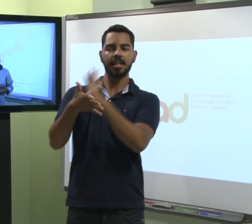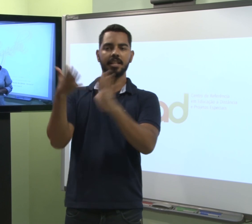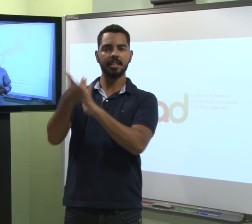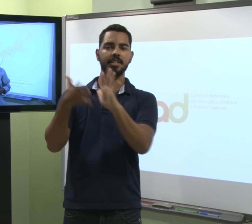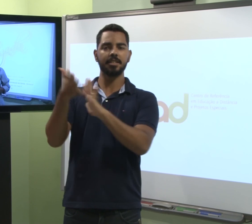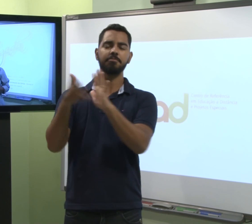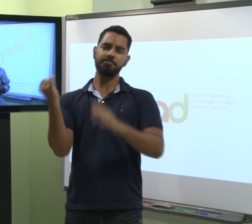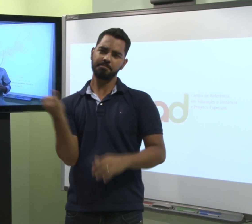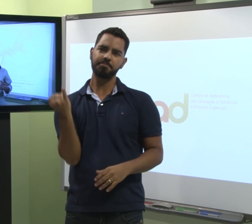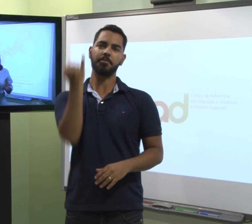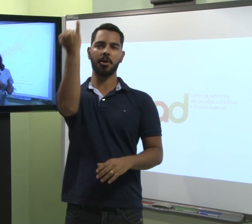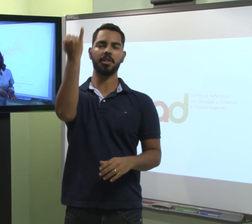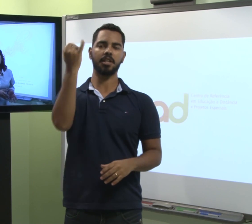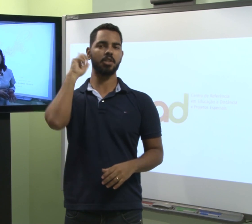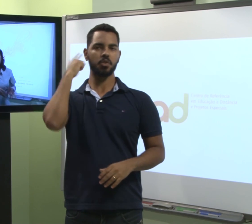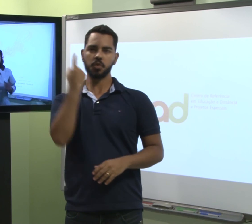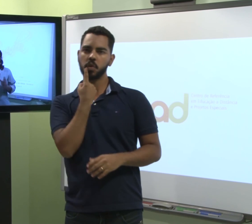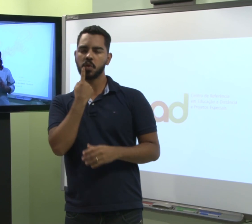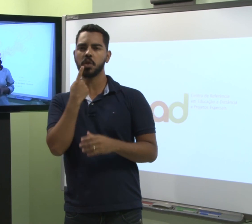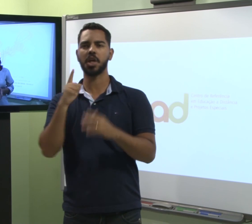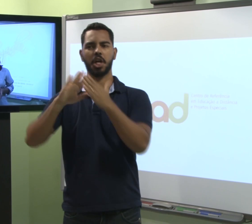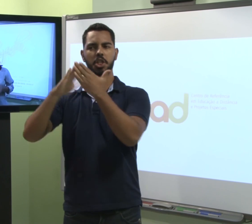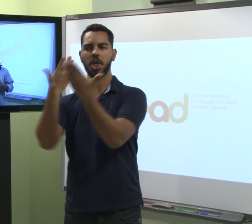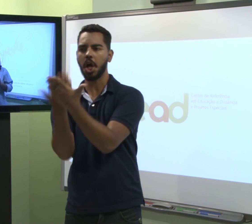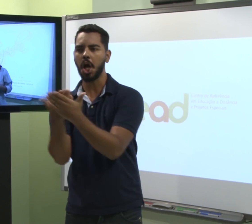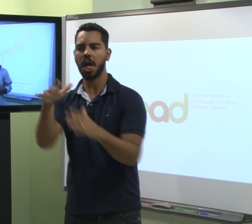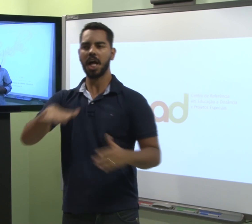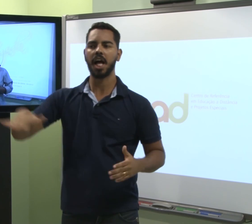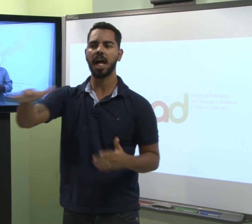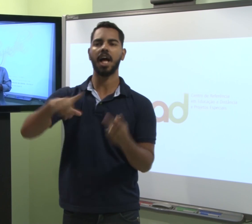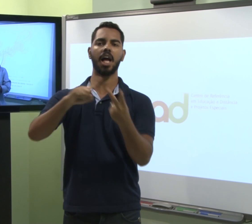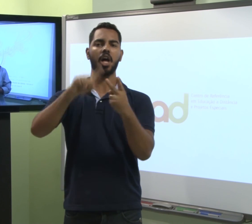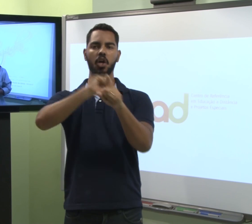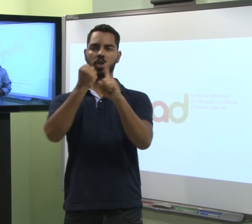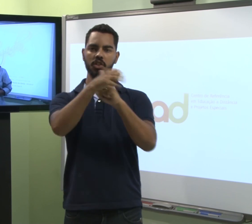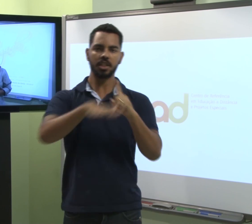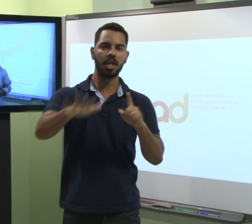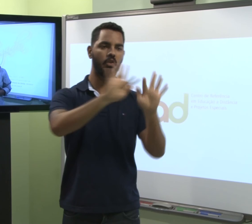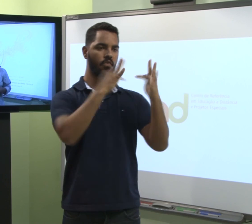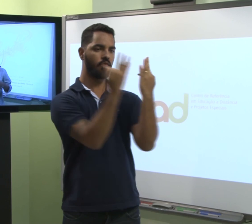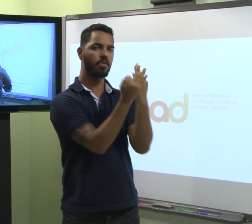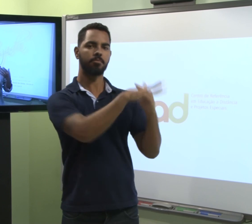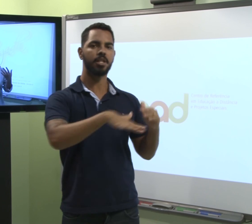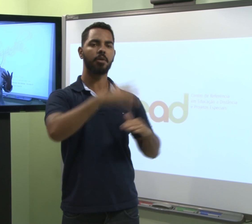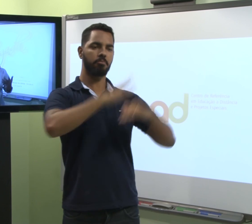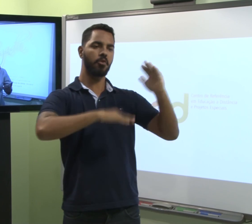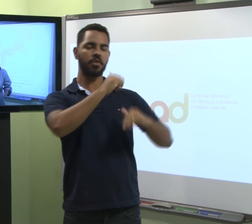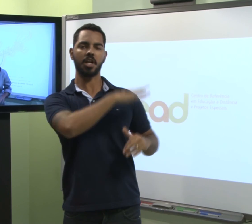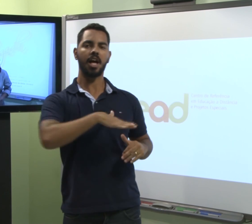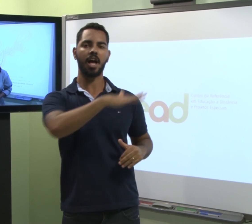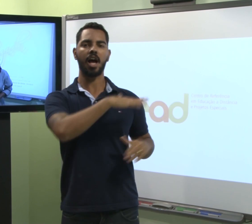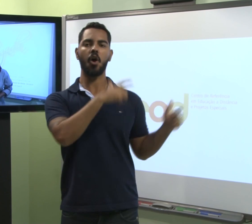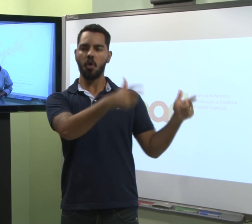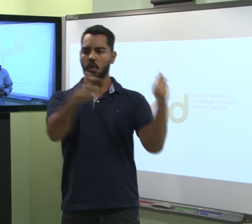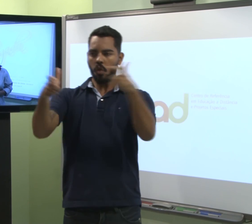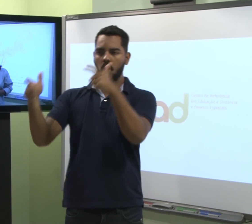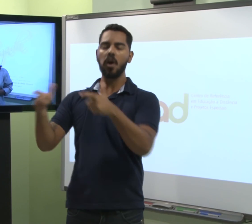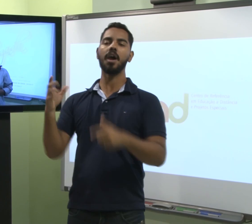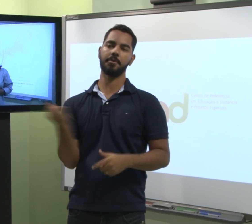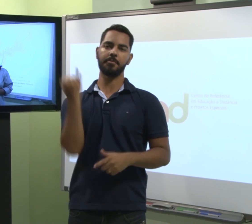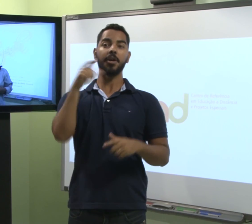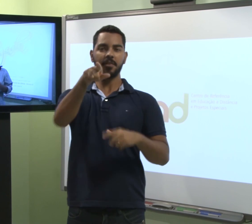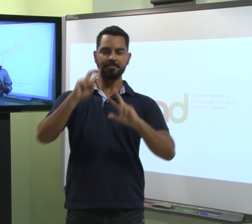surda, seja em sua vida escolar, familiar, social ou profissional. Agradecemos sua participação